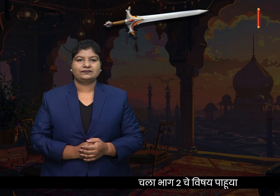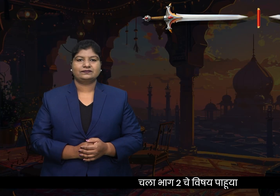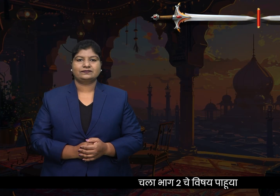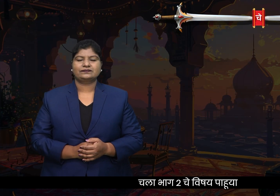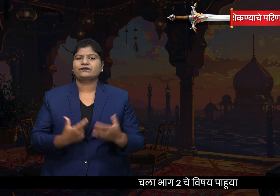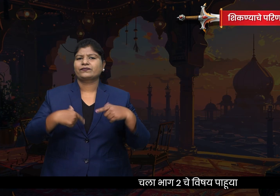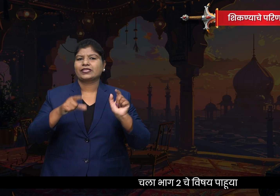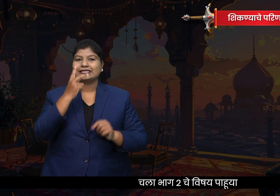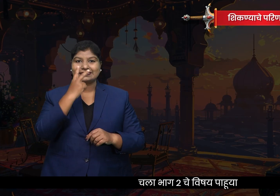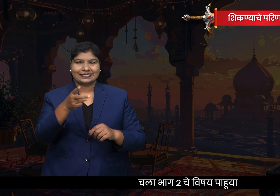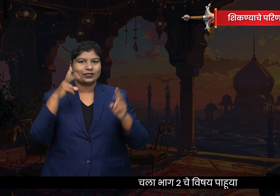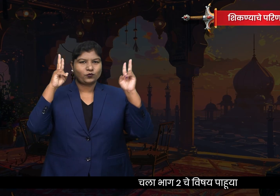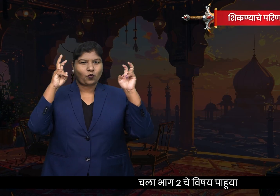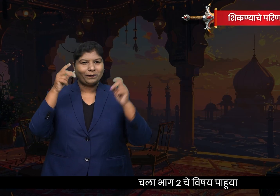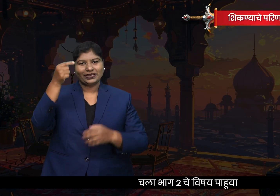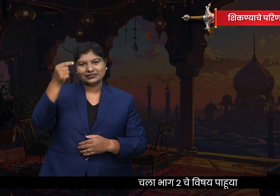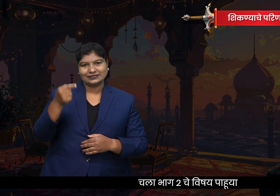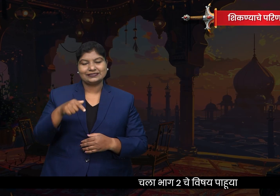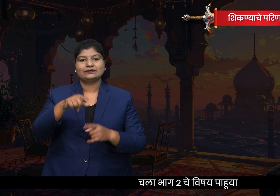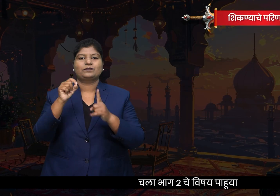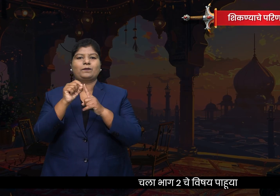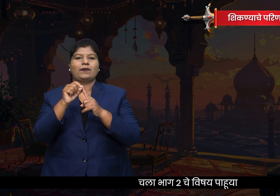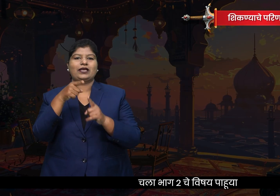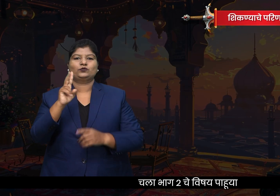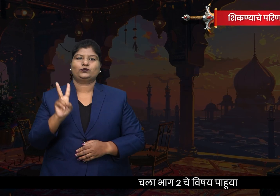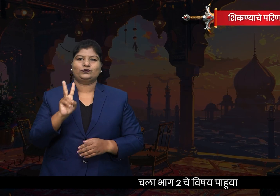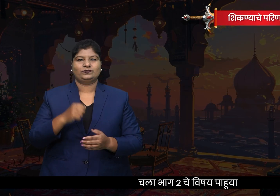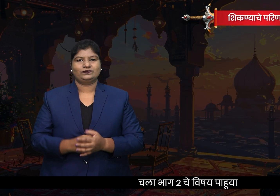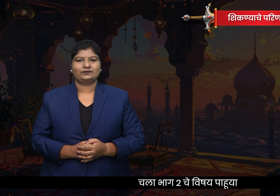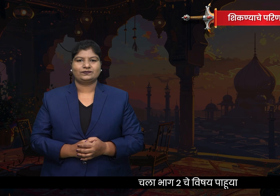चला भाग दुसरेचे विषय पाहूया.